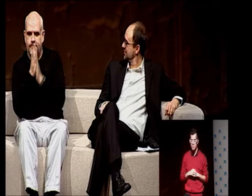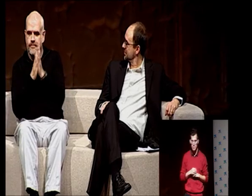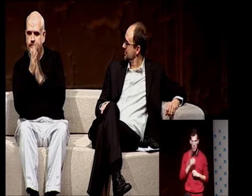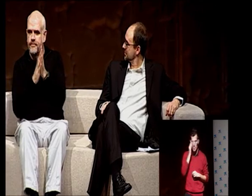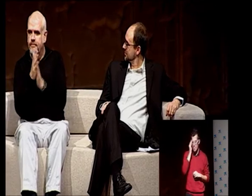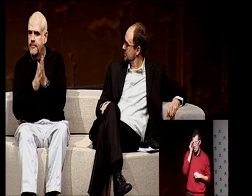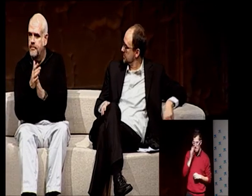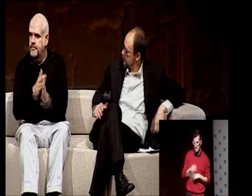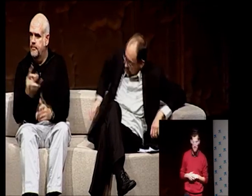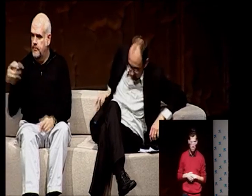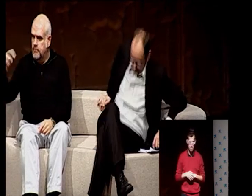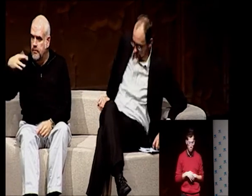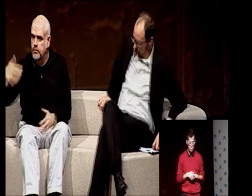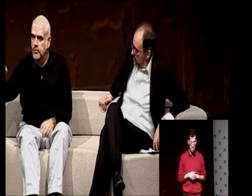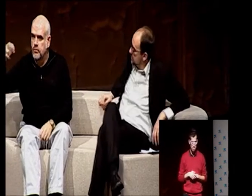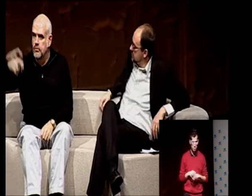esfuerzo